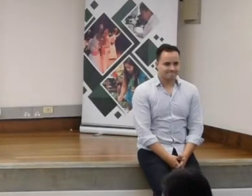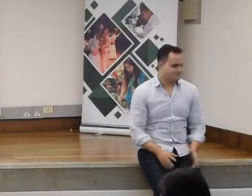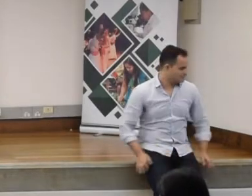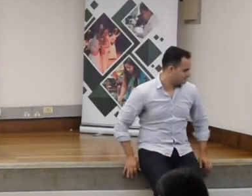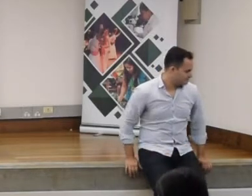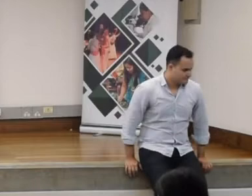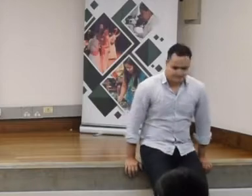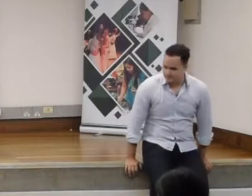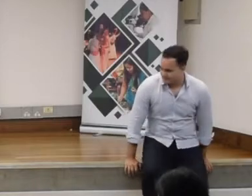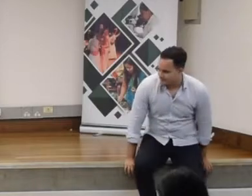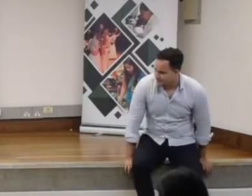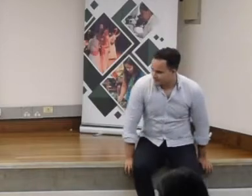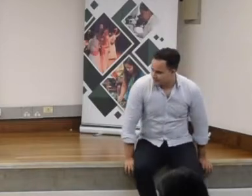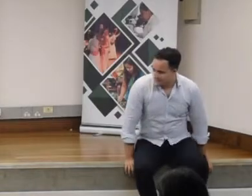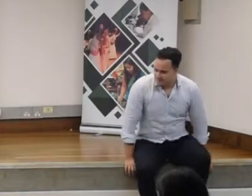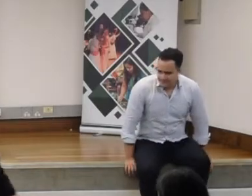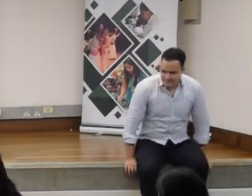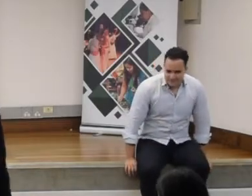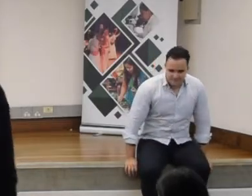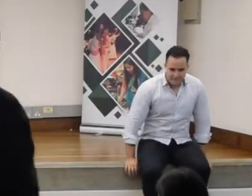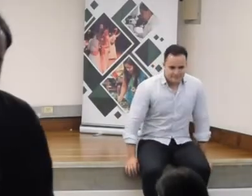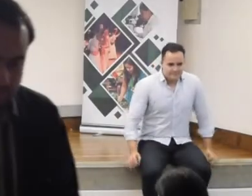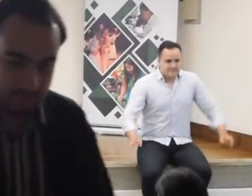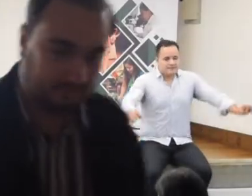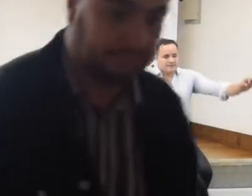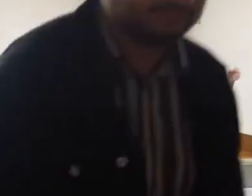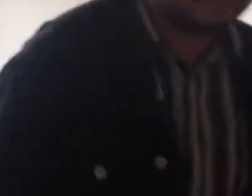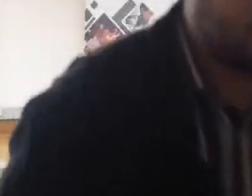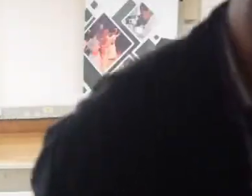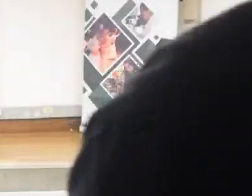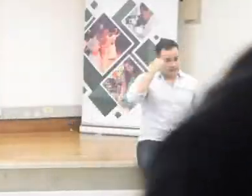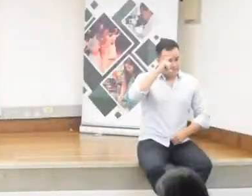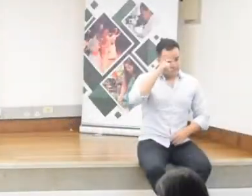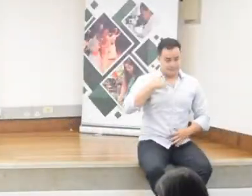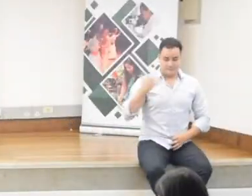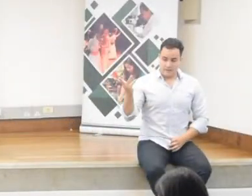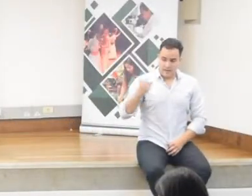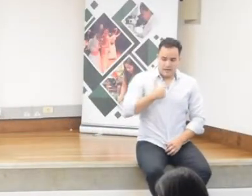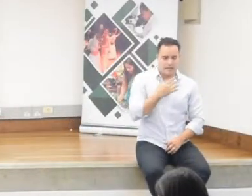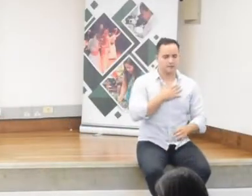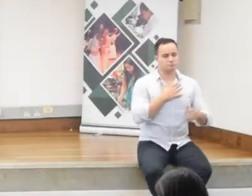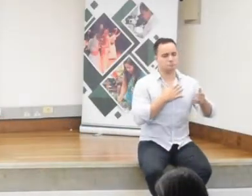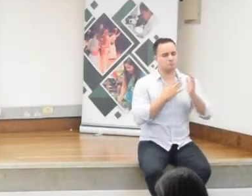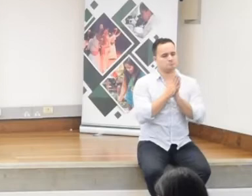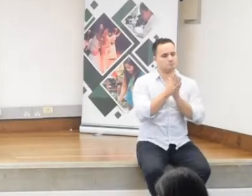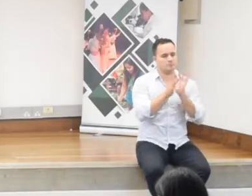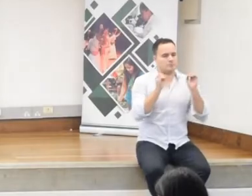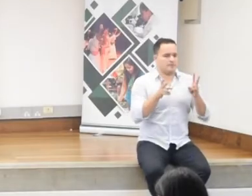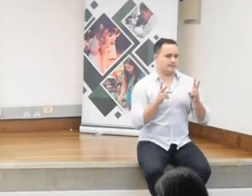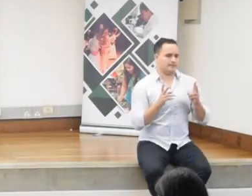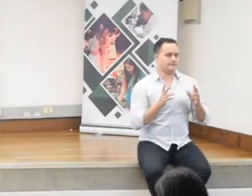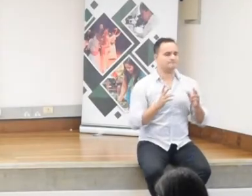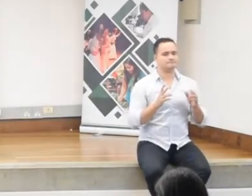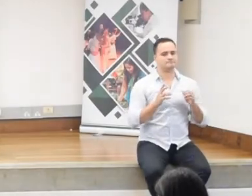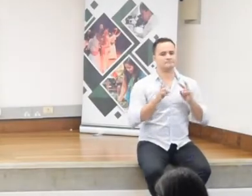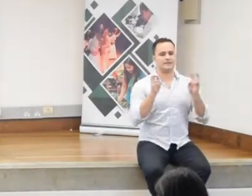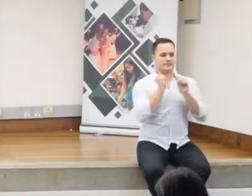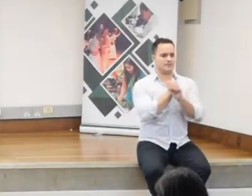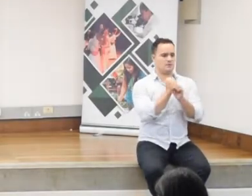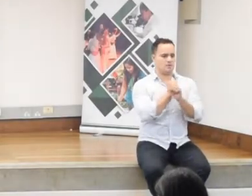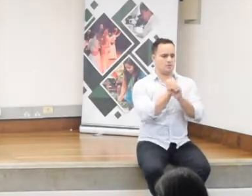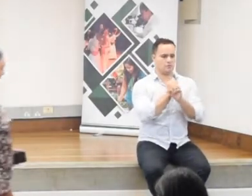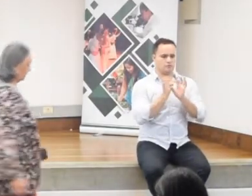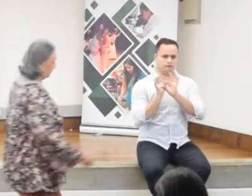Bueno, yo, acogiendo la invitación que nos hace Marta, yo siento que hay un punto de trabajo nodal que me parece